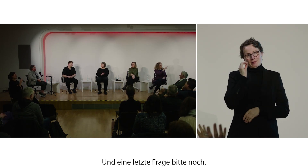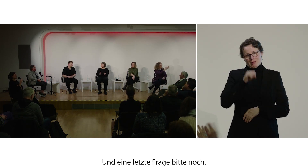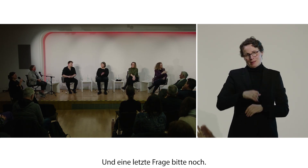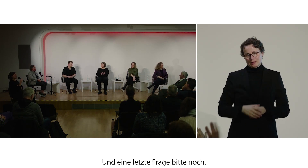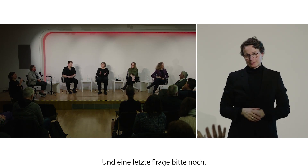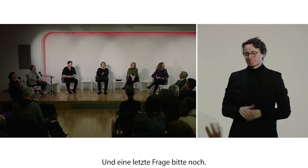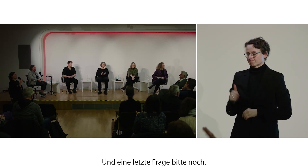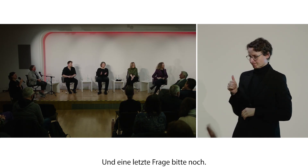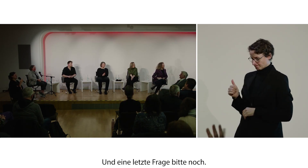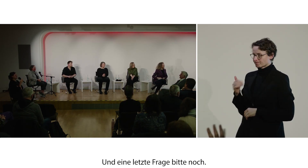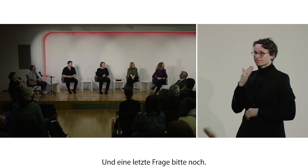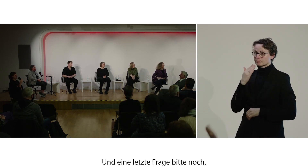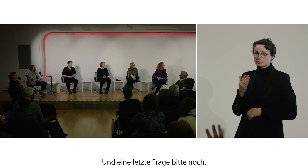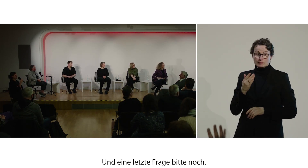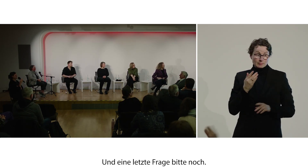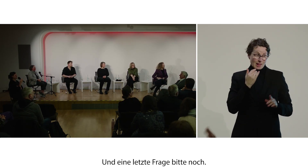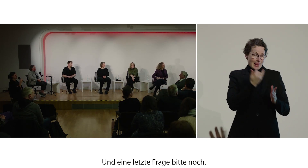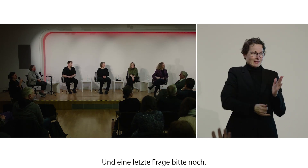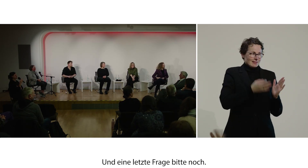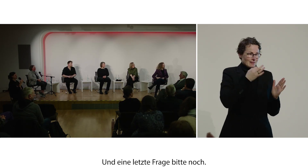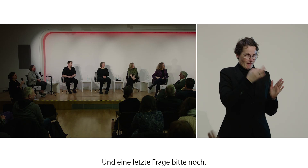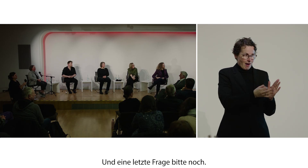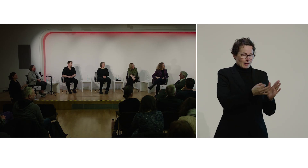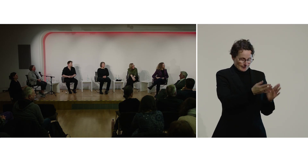Und eine letzte Frage bitte noch. Ja, aber auch.